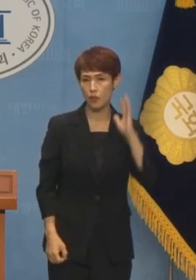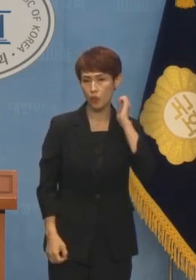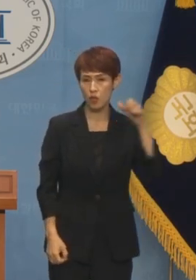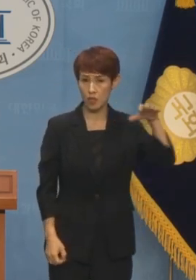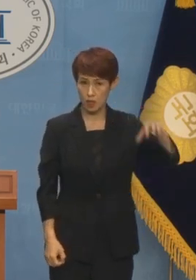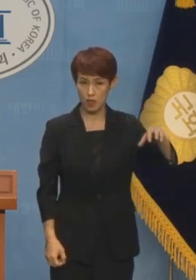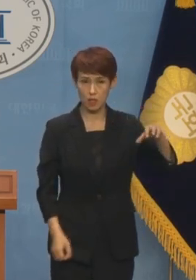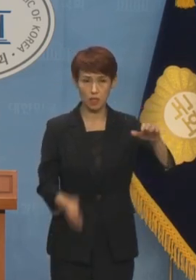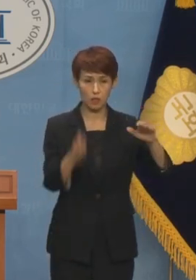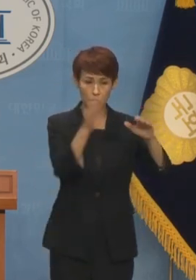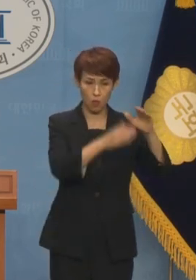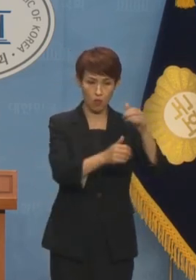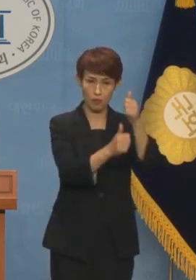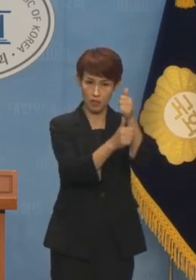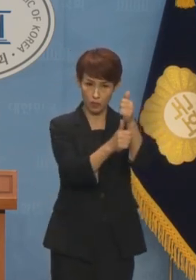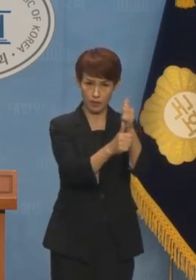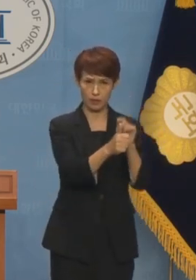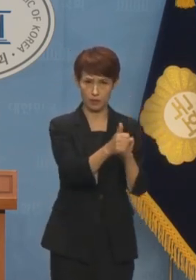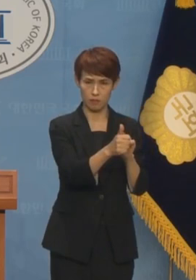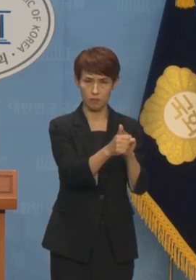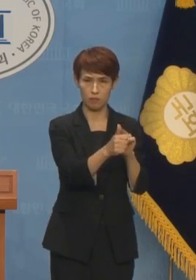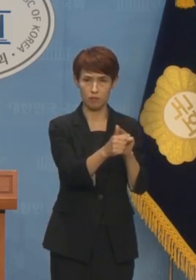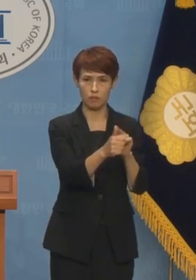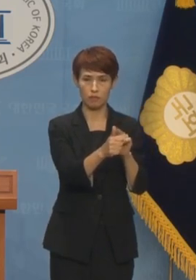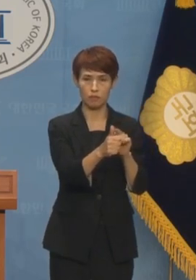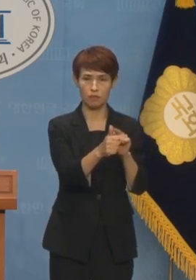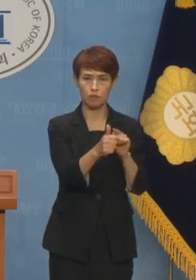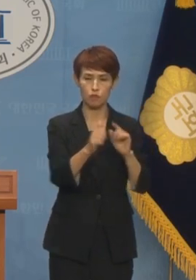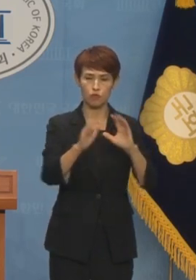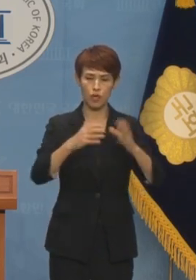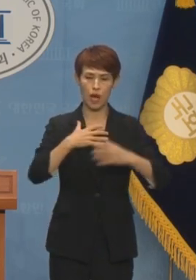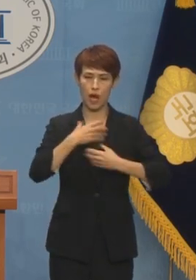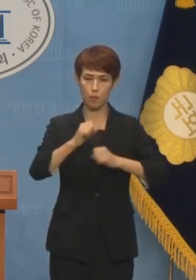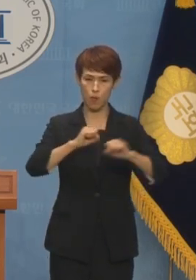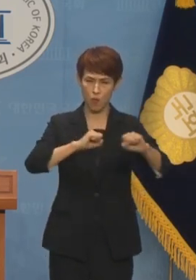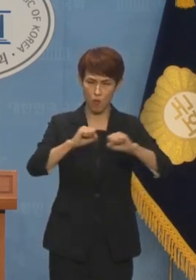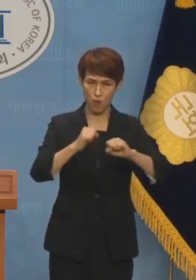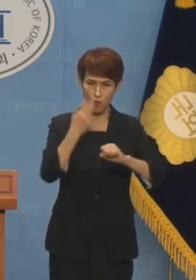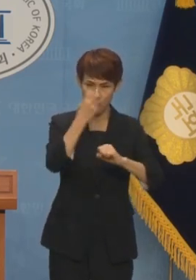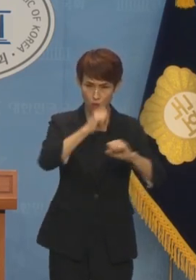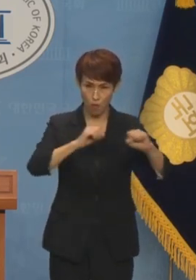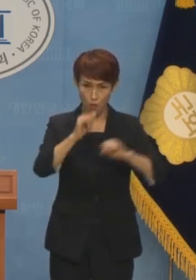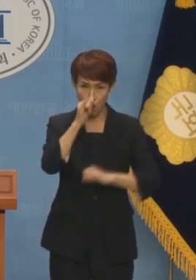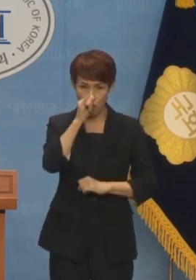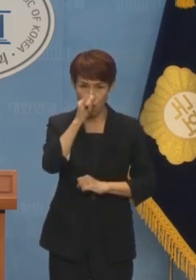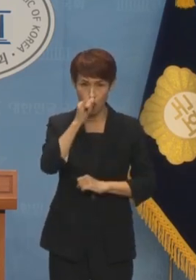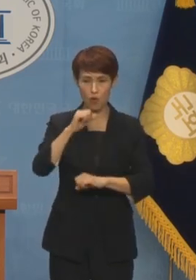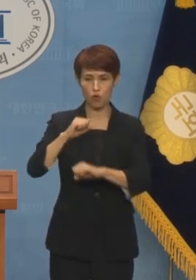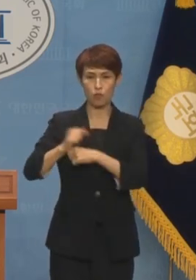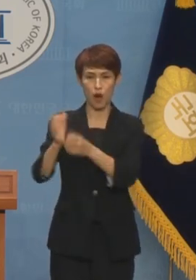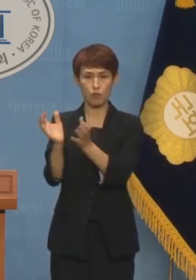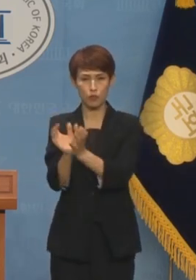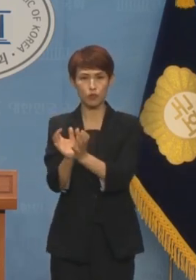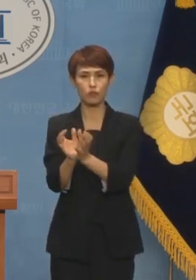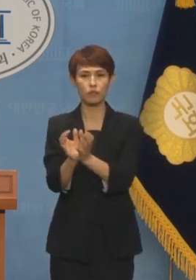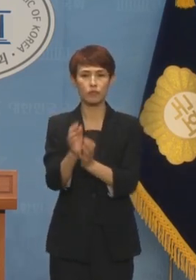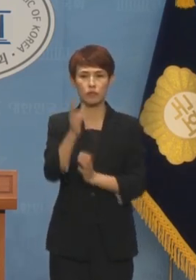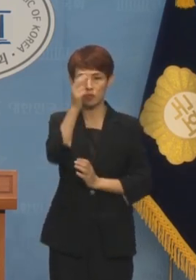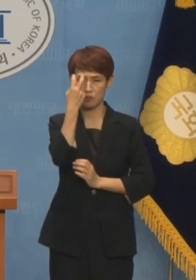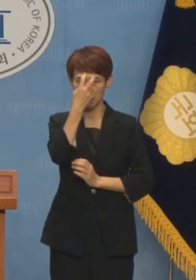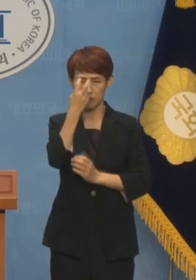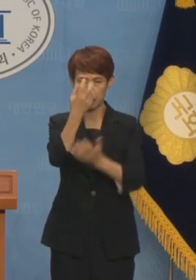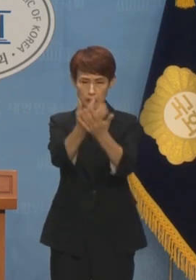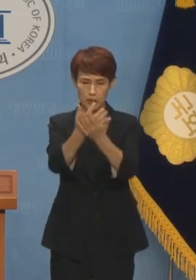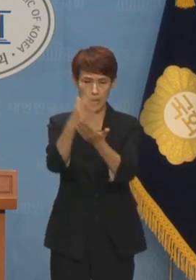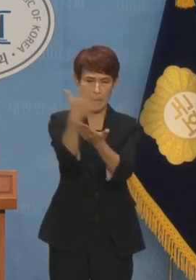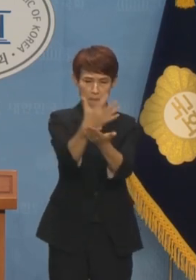대통령실 공직기강비서관실, 국가안보실이 움직이자 국방부는 수사 기록을 회수하고